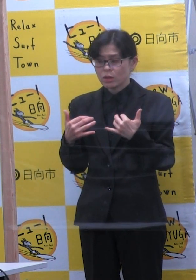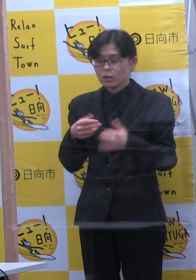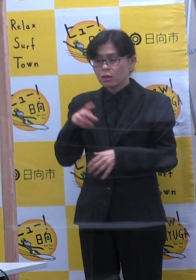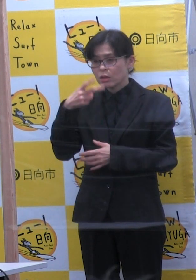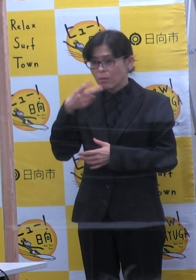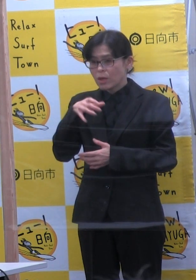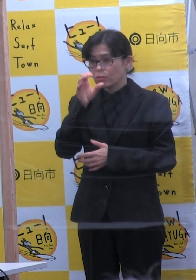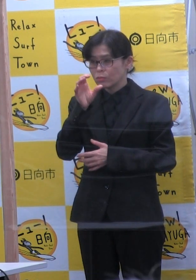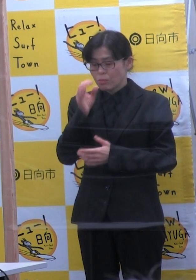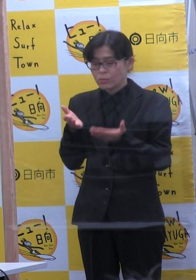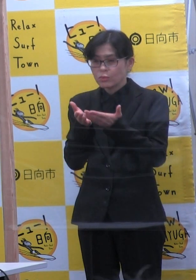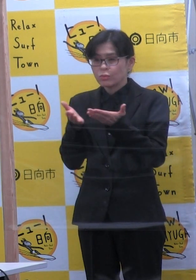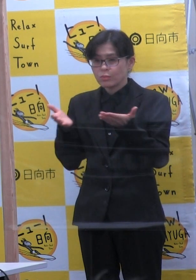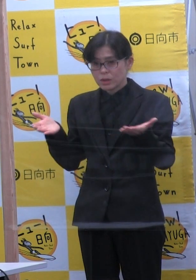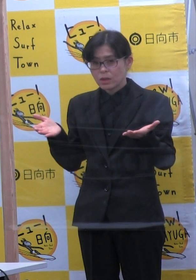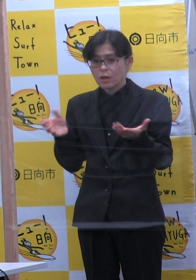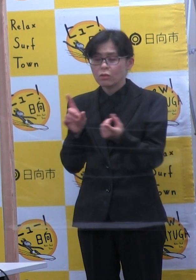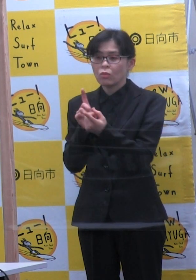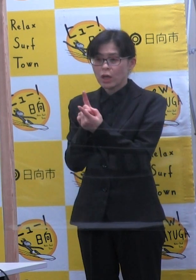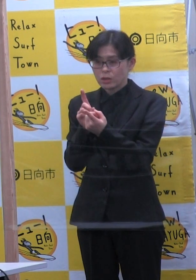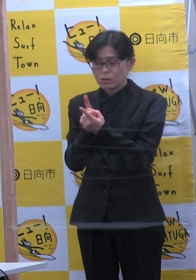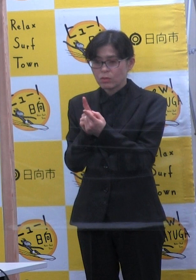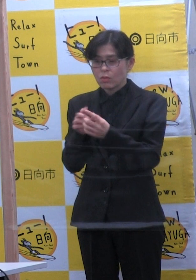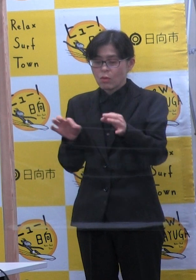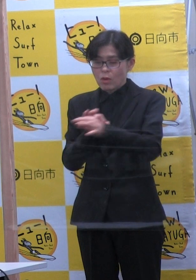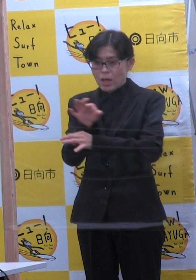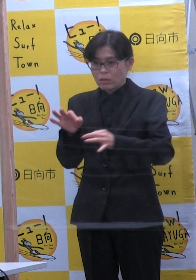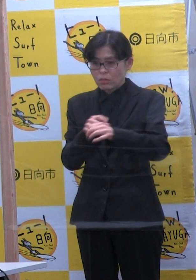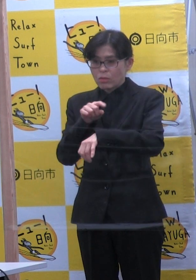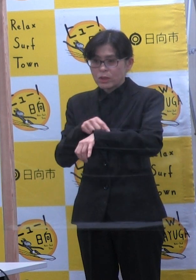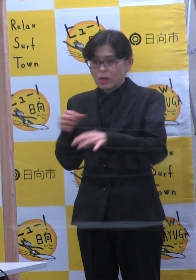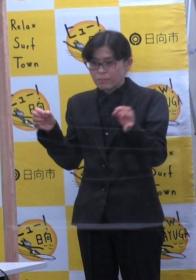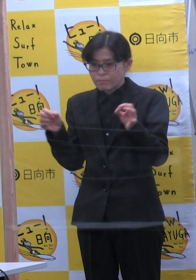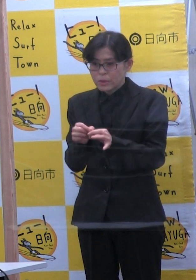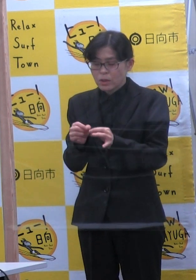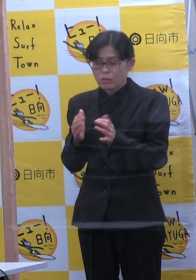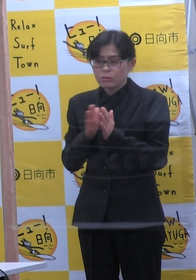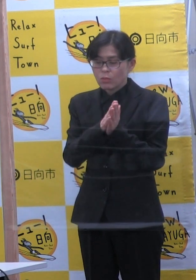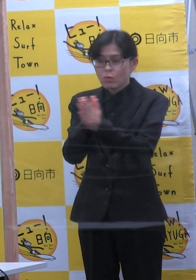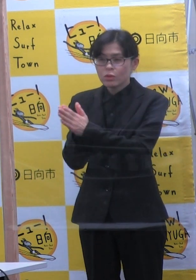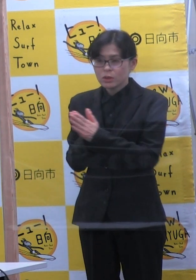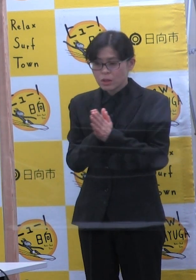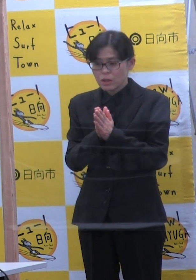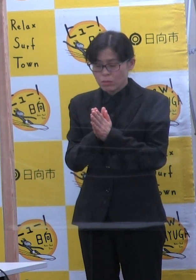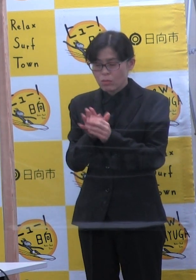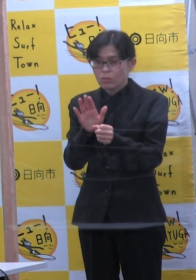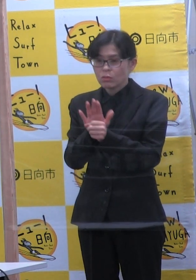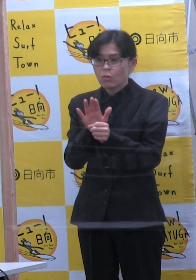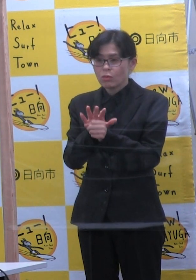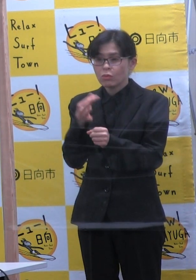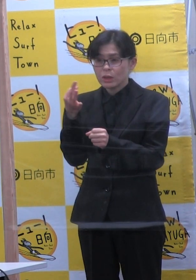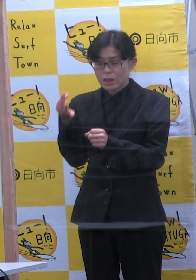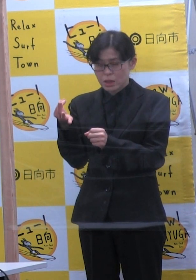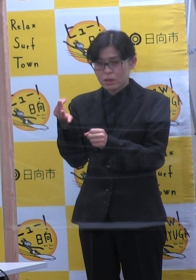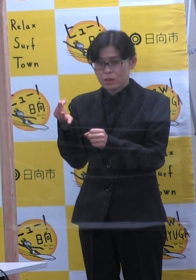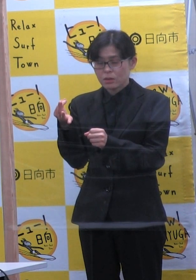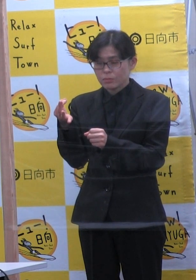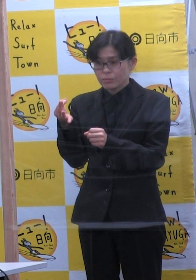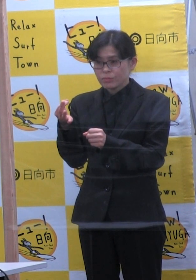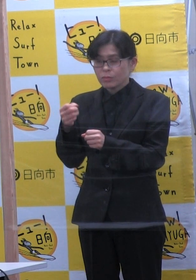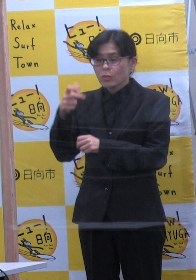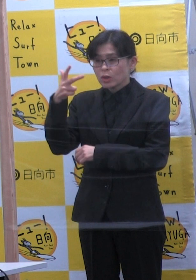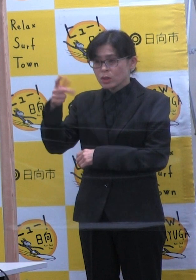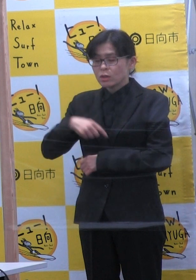食店等を対象とした営業時間短縮要請に伴う協力金をはじめ、